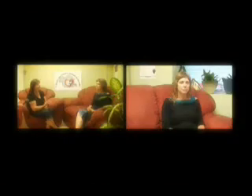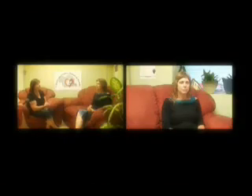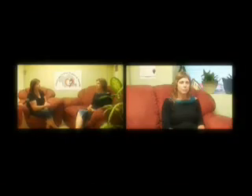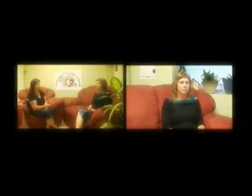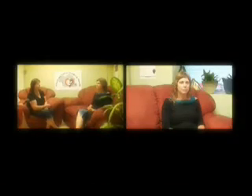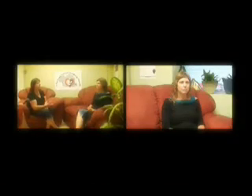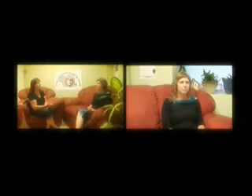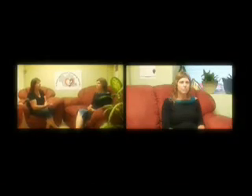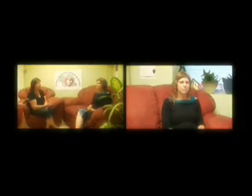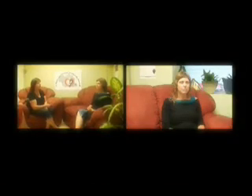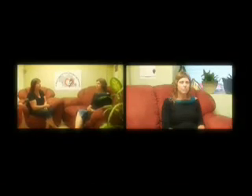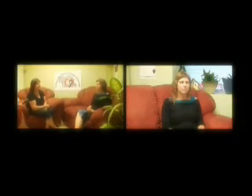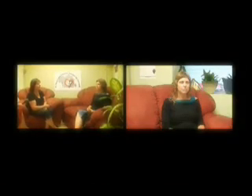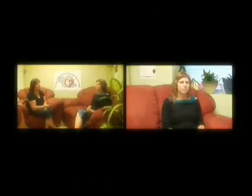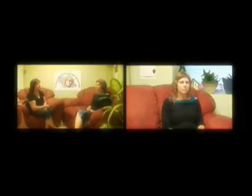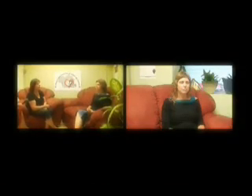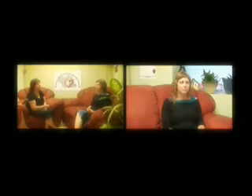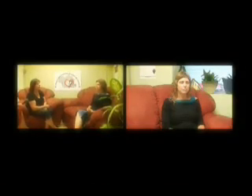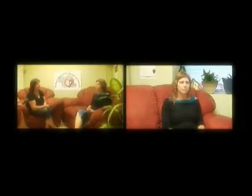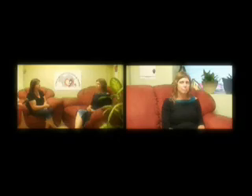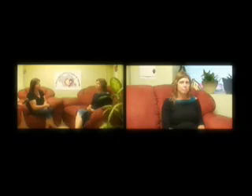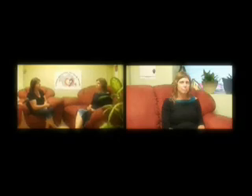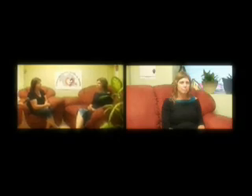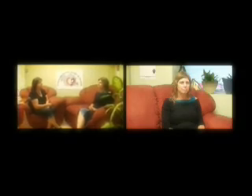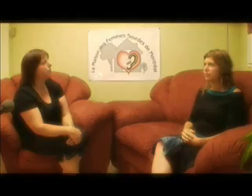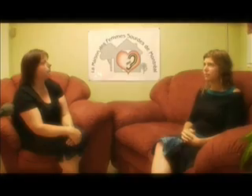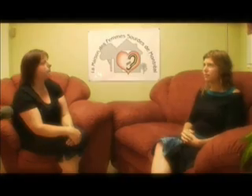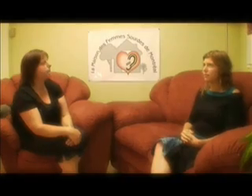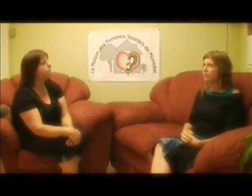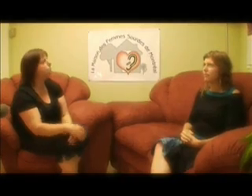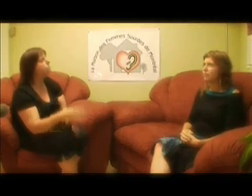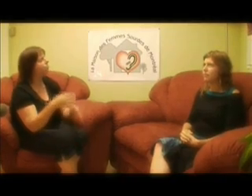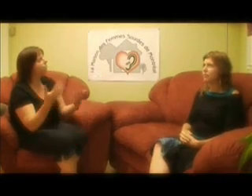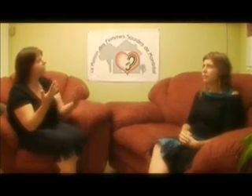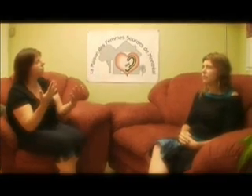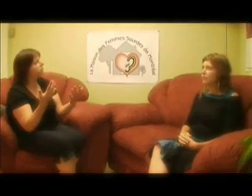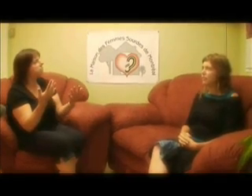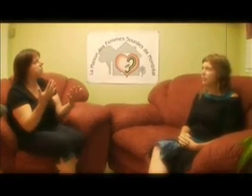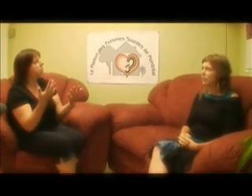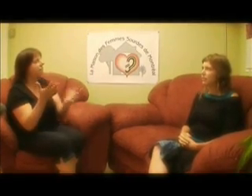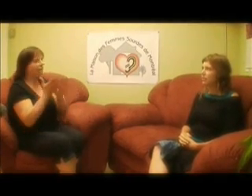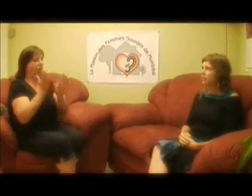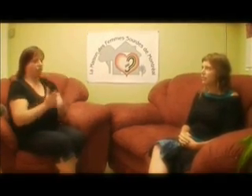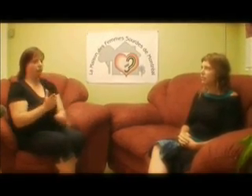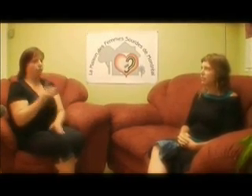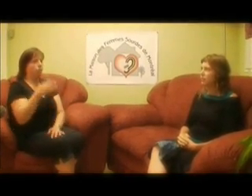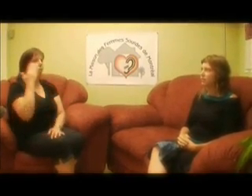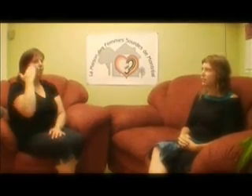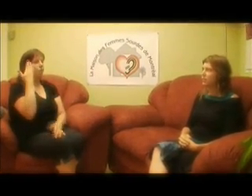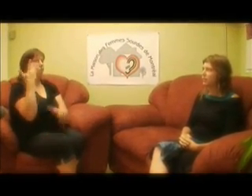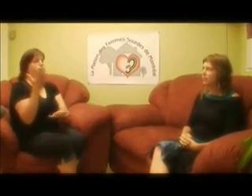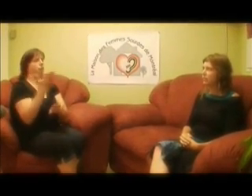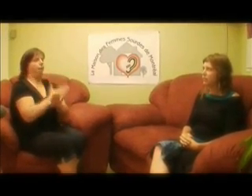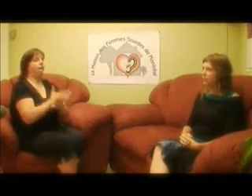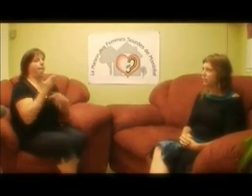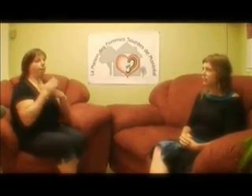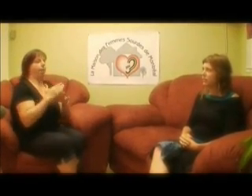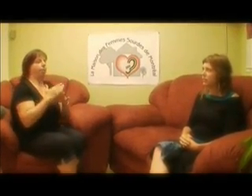ne fonctionne pas. Pour les sourds, c'est pas le cas. Qu'est-ce qu'une intervenante doit savoir quand elle intervient avec une femme sourde?